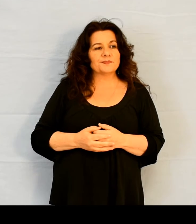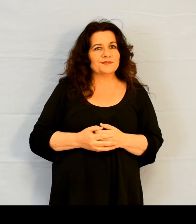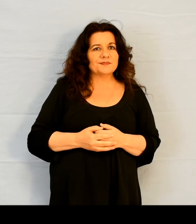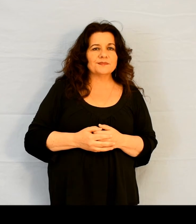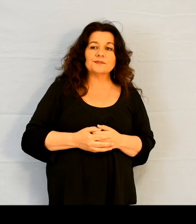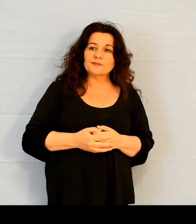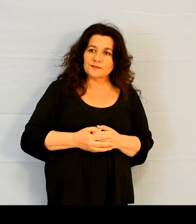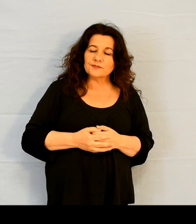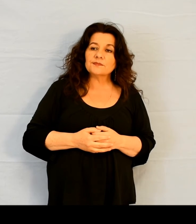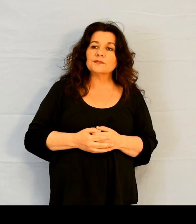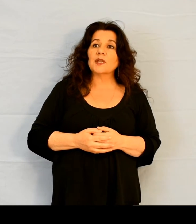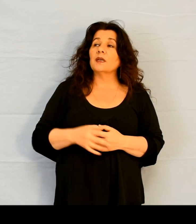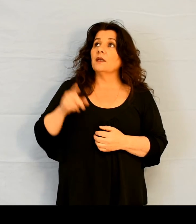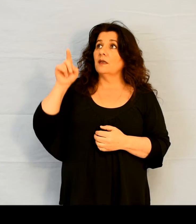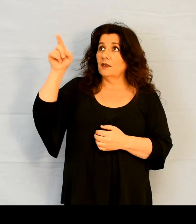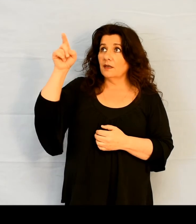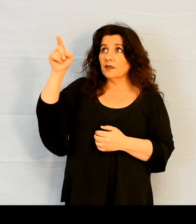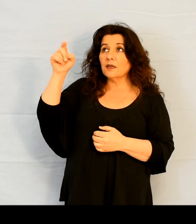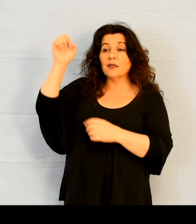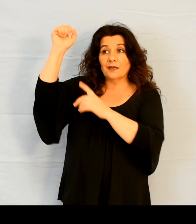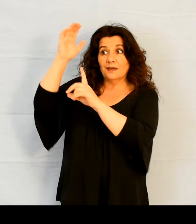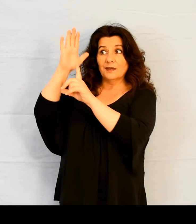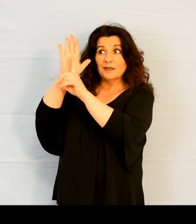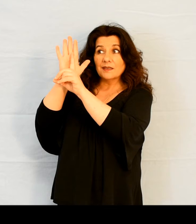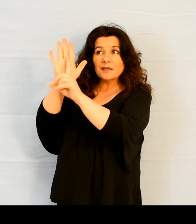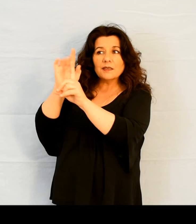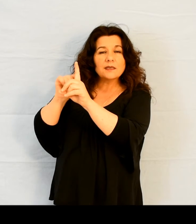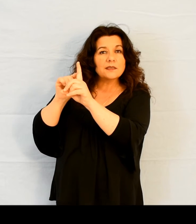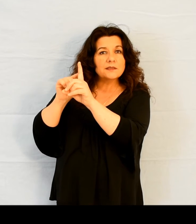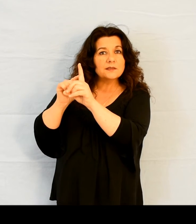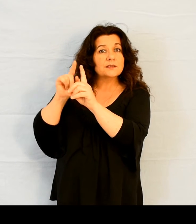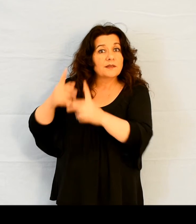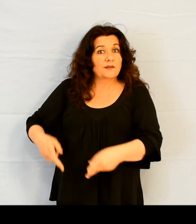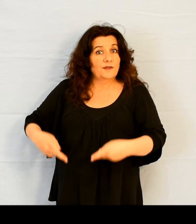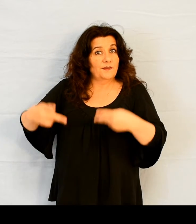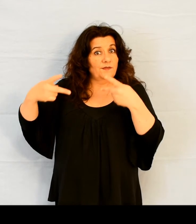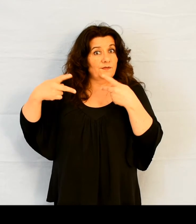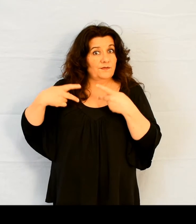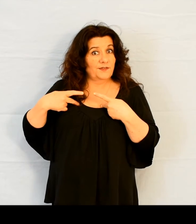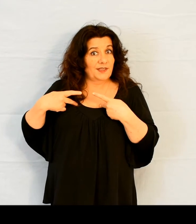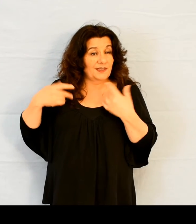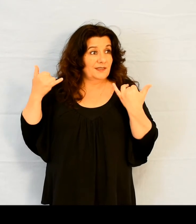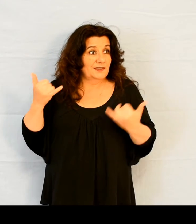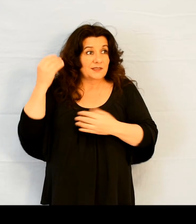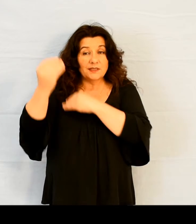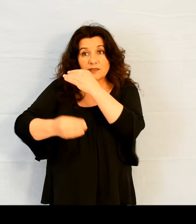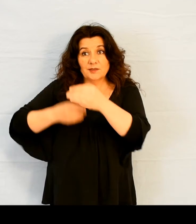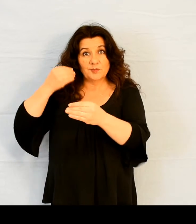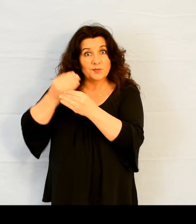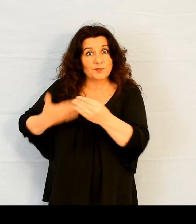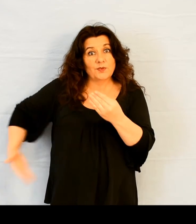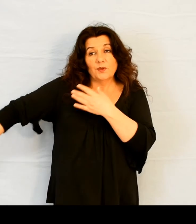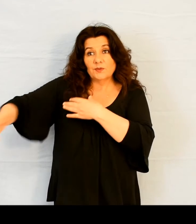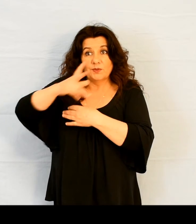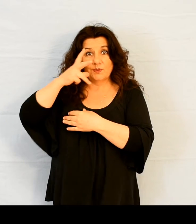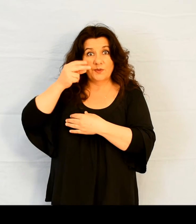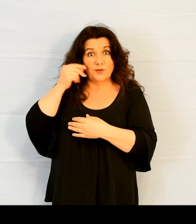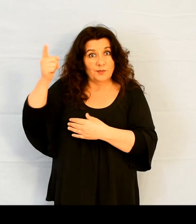Le Christ, pendant les jours de sa vie, dans la chair, offrit avec un grand